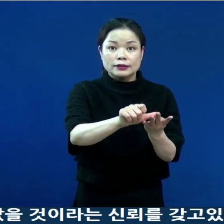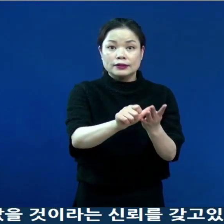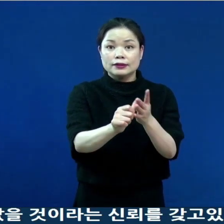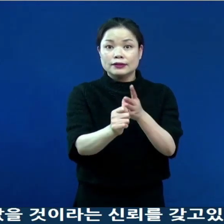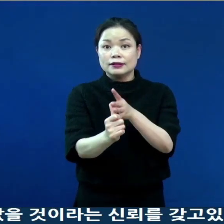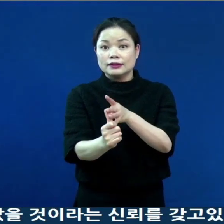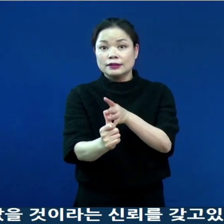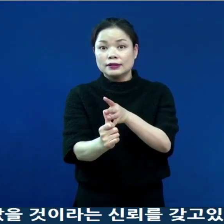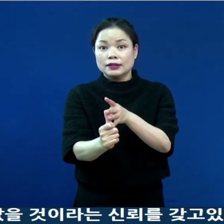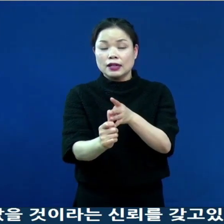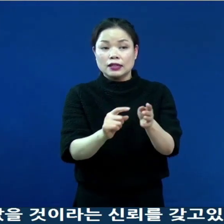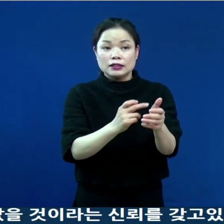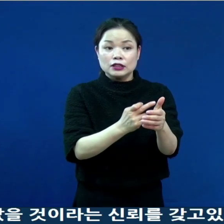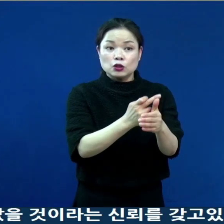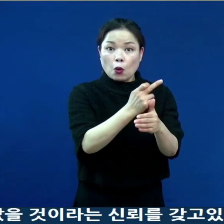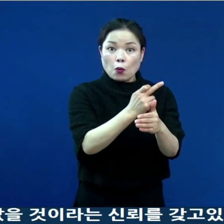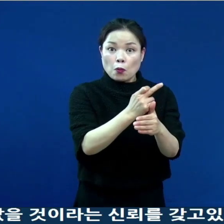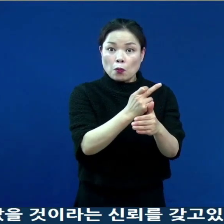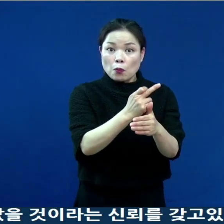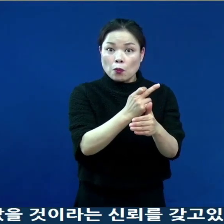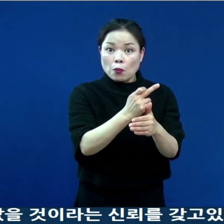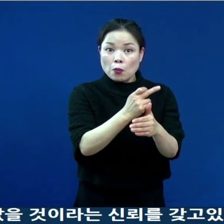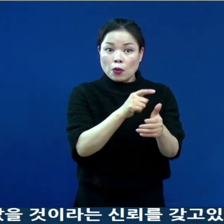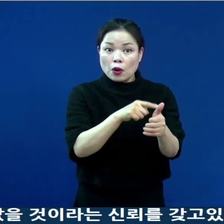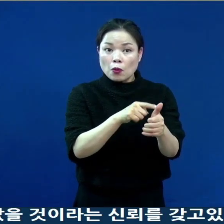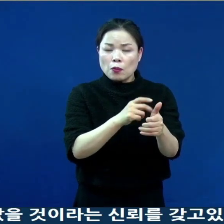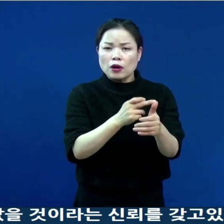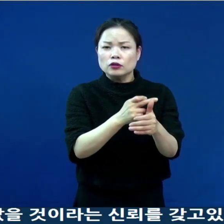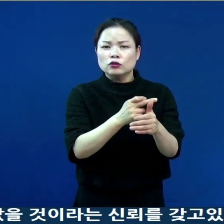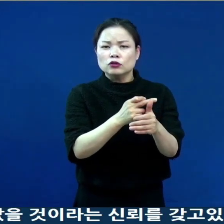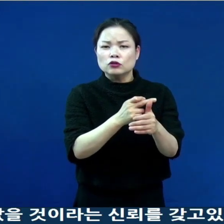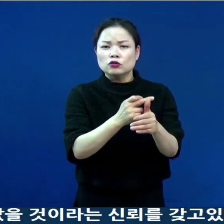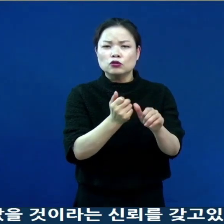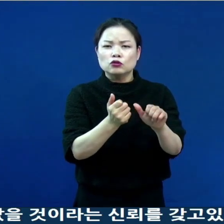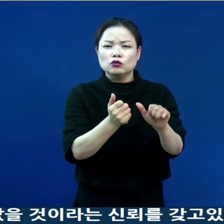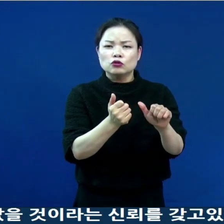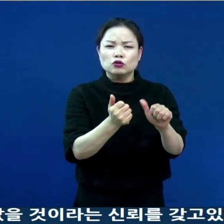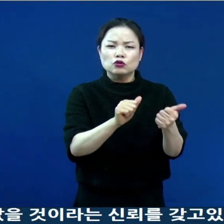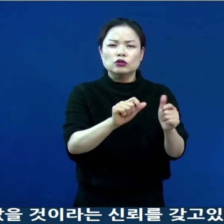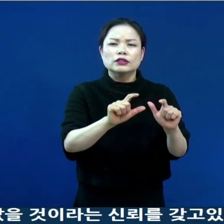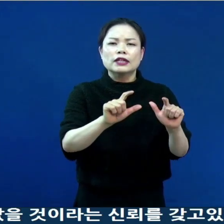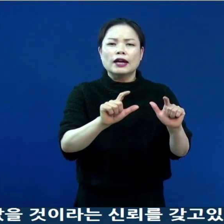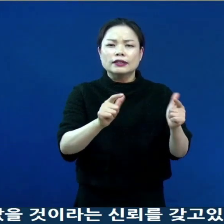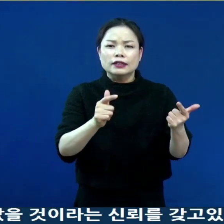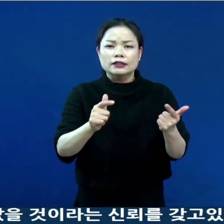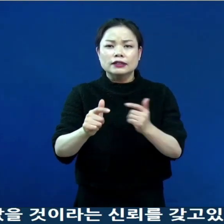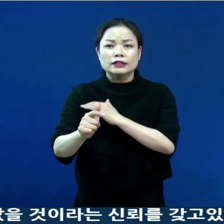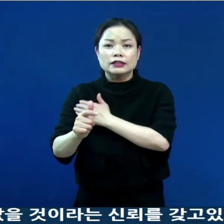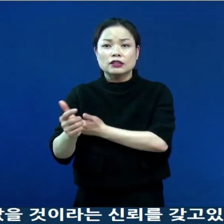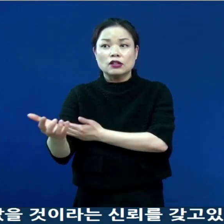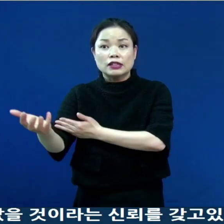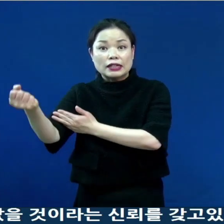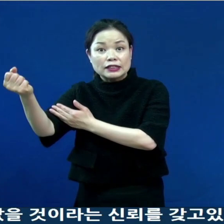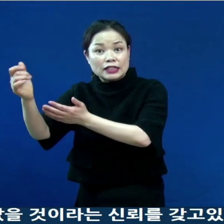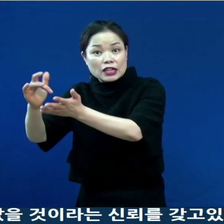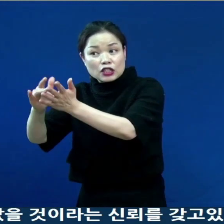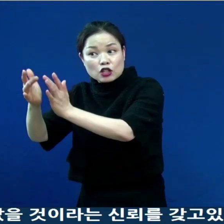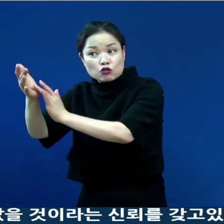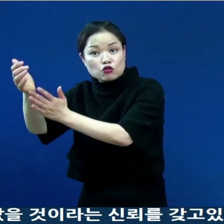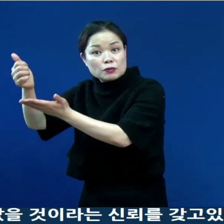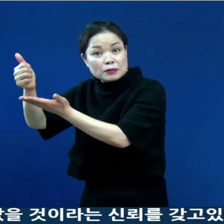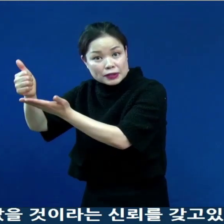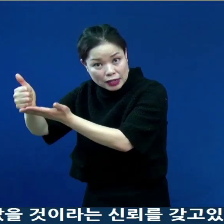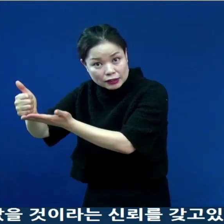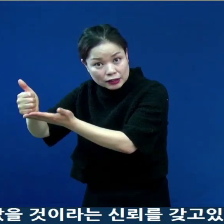살리는, 이 오빠를 죽게 하실 수 있는, 안 죽게 할 수 있는 그 능력을 가지신